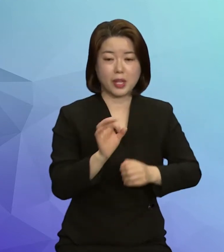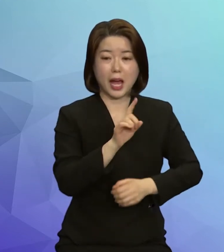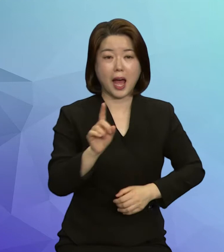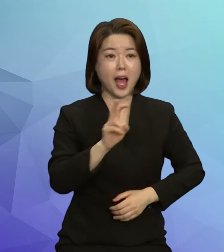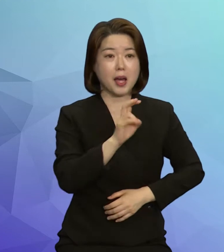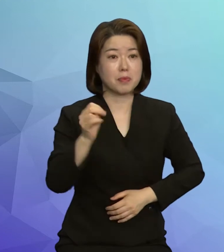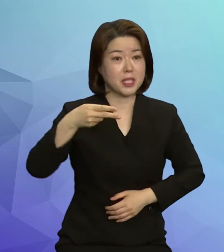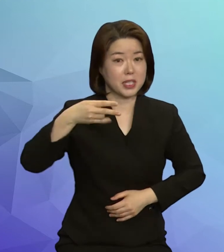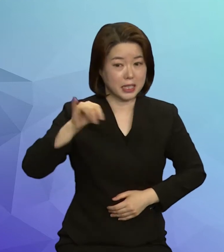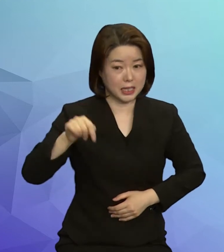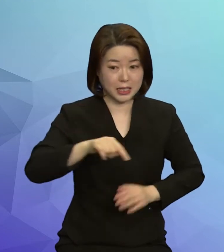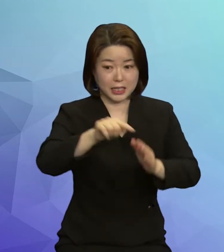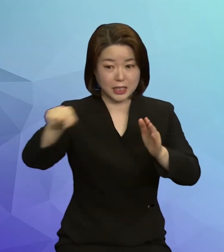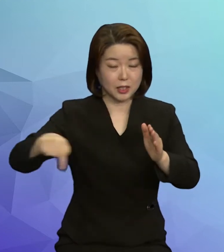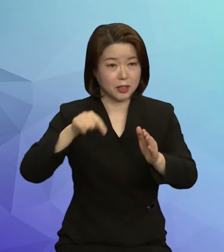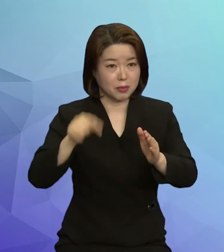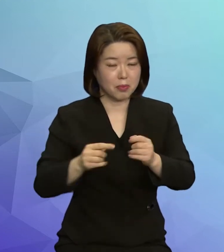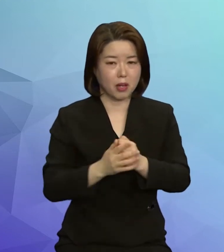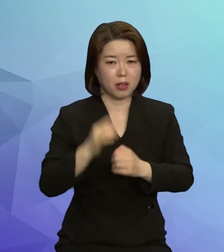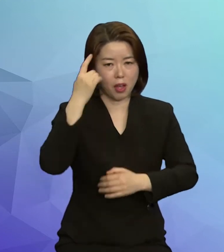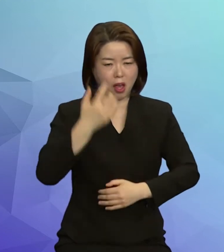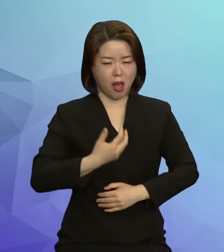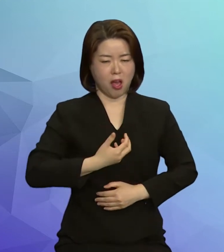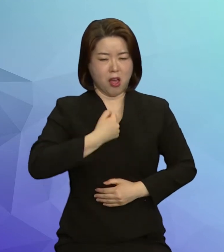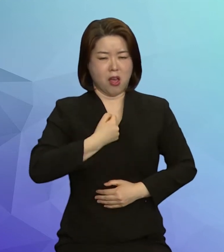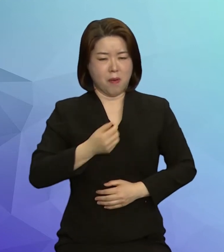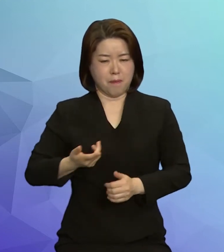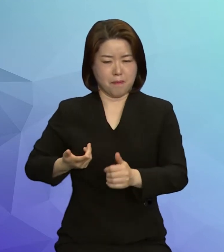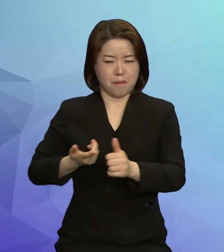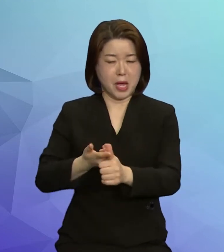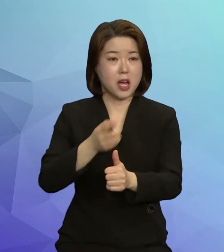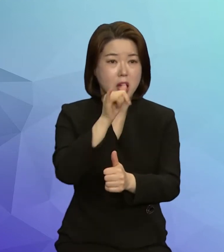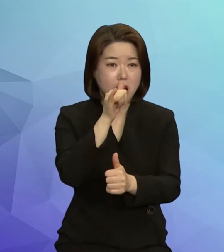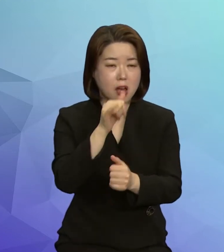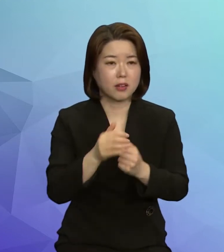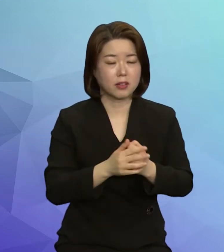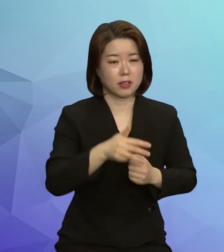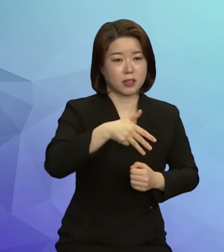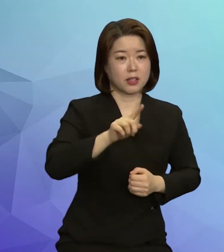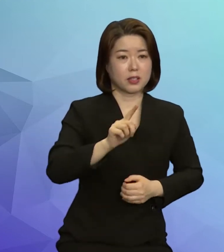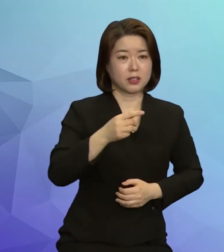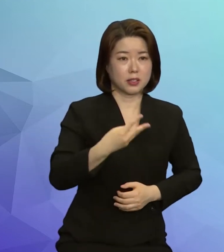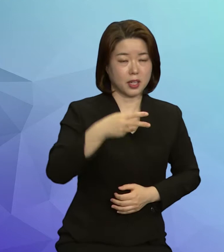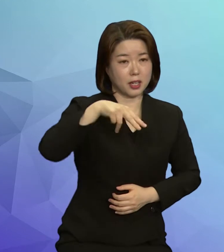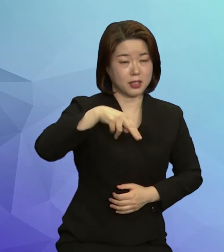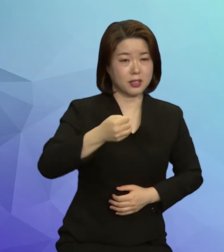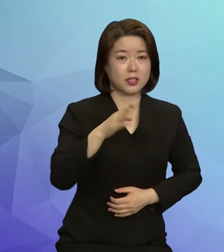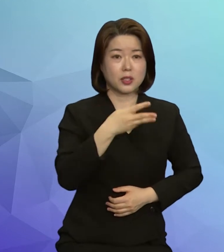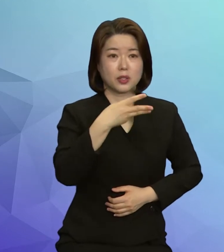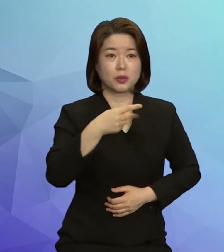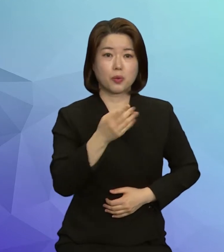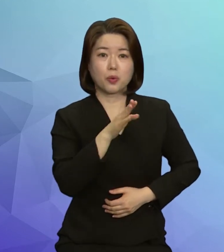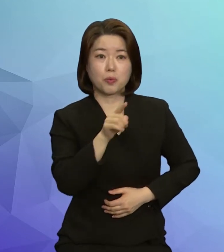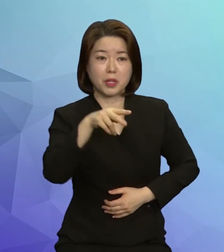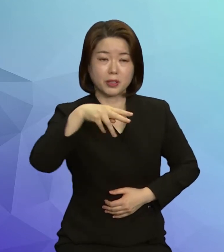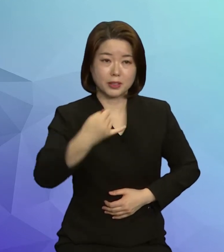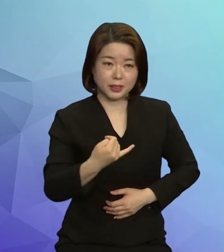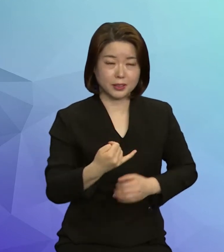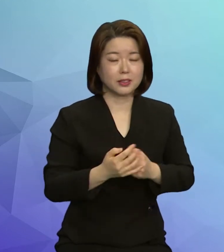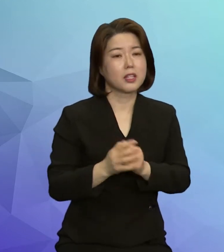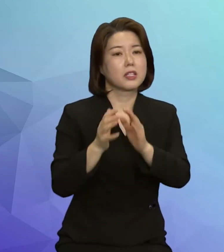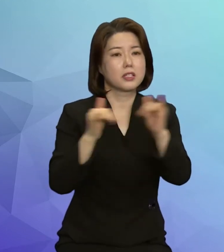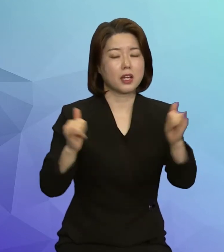2006년입니다. 그 아미시 마을에 충격적인 살인사건이 일어났습니다. 찰스 로버트라고 하는 사람이